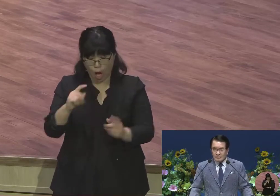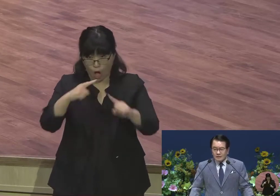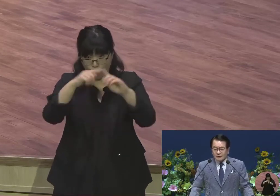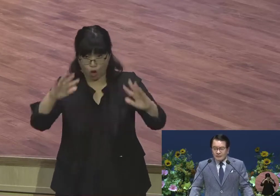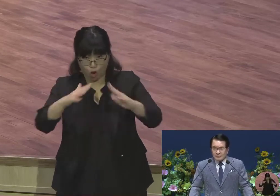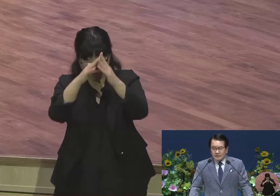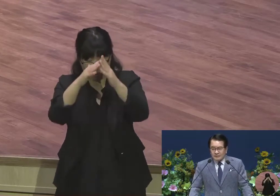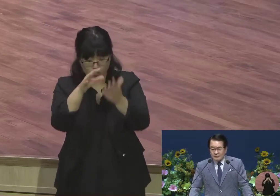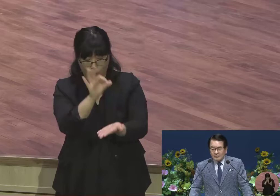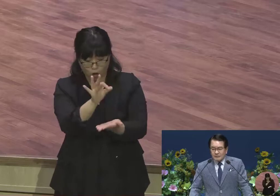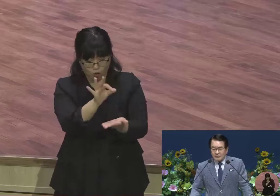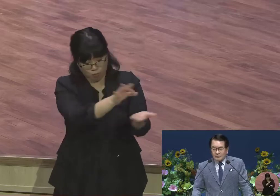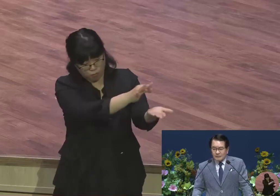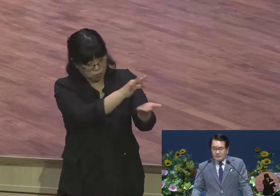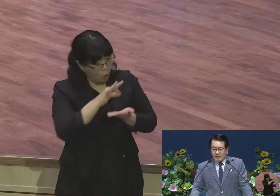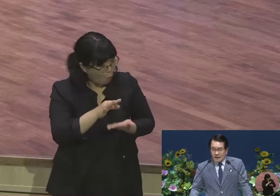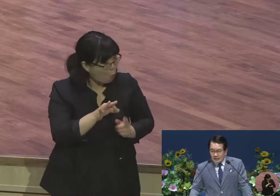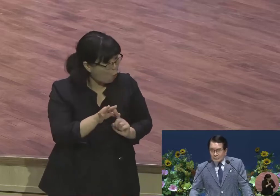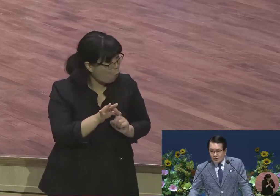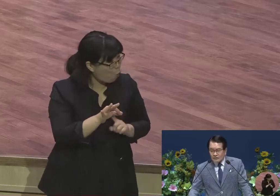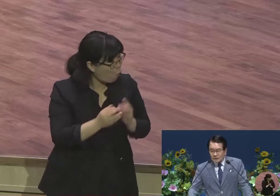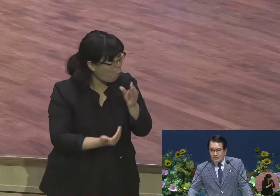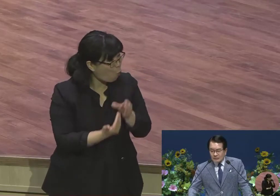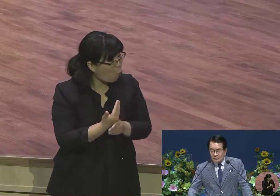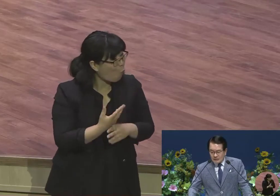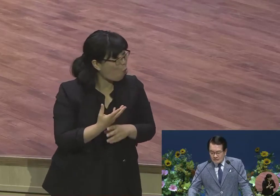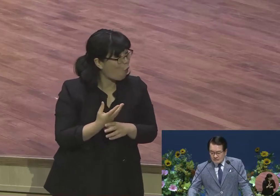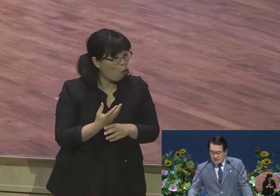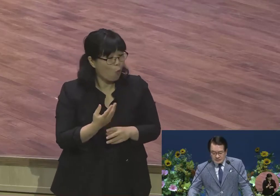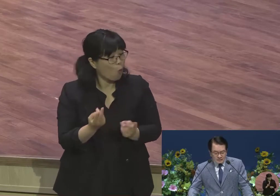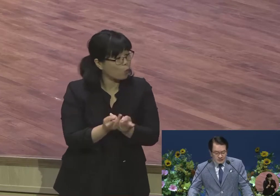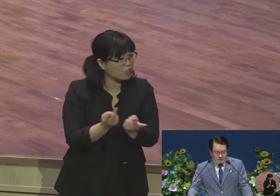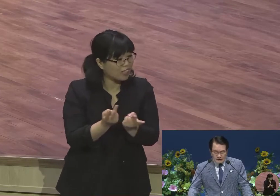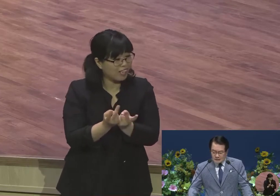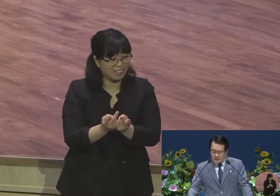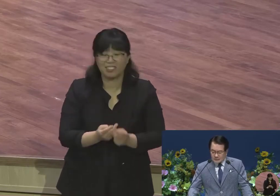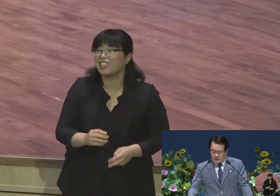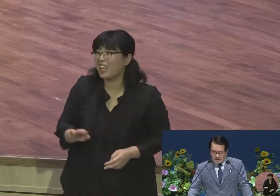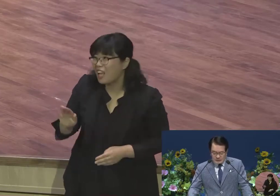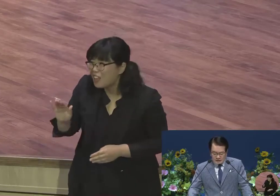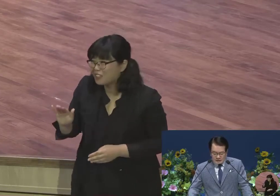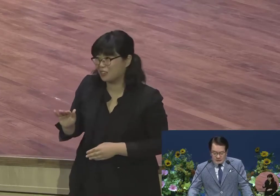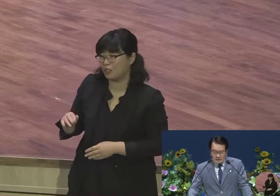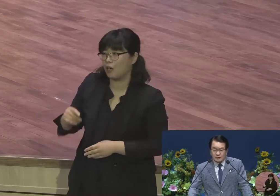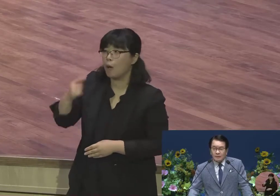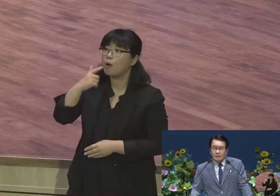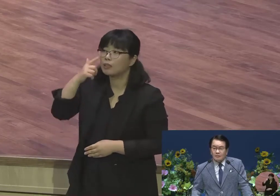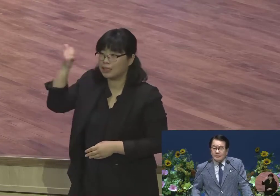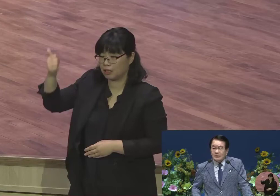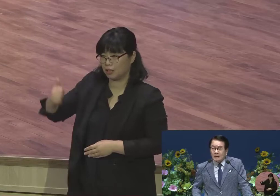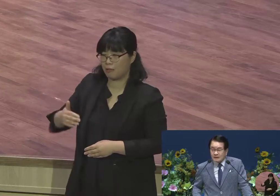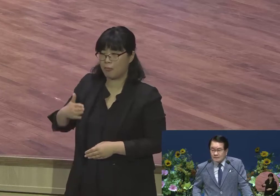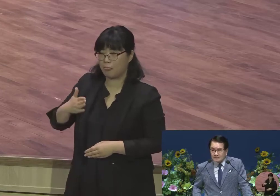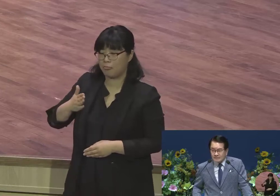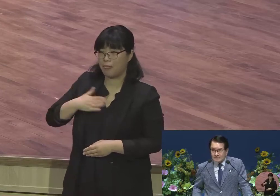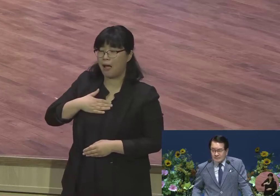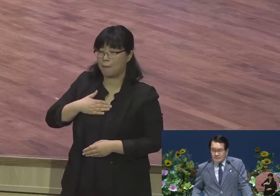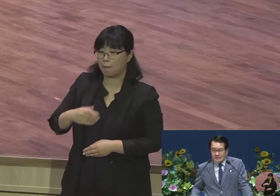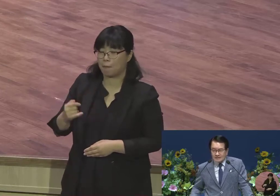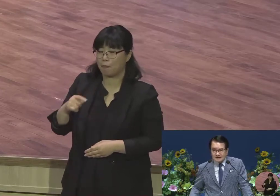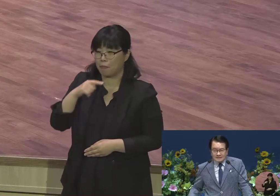왔다고 참 마이너스 통장으로 가져왔다. 첫 마디 그러더라고 야 대단해 내 월급을 못 받냐